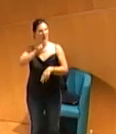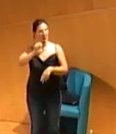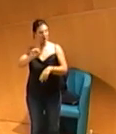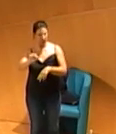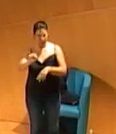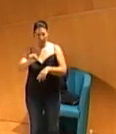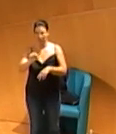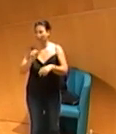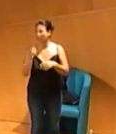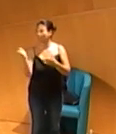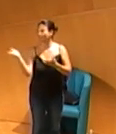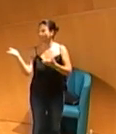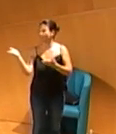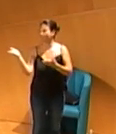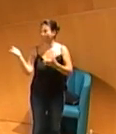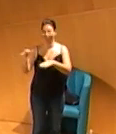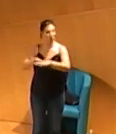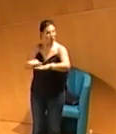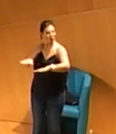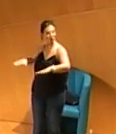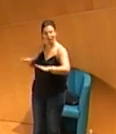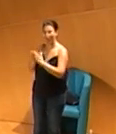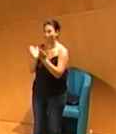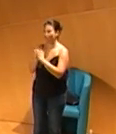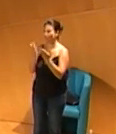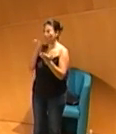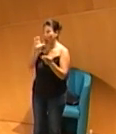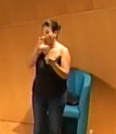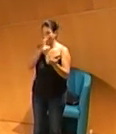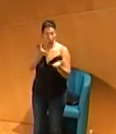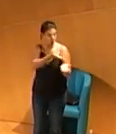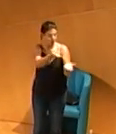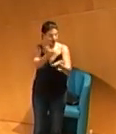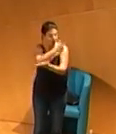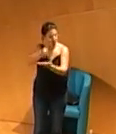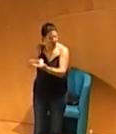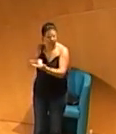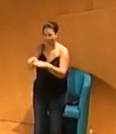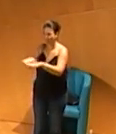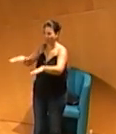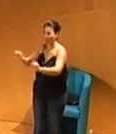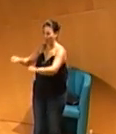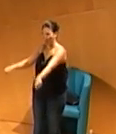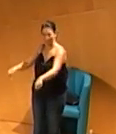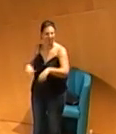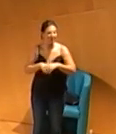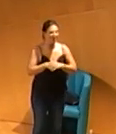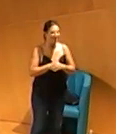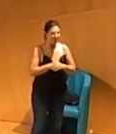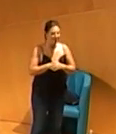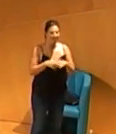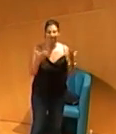là un stand de livres que vous pouvez acheter, on le fera à l'issue de la rencontre.